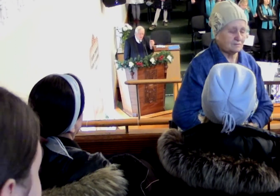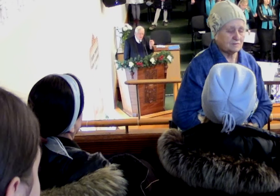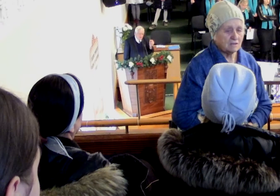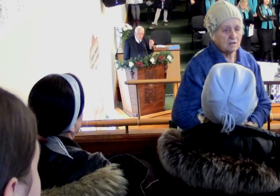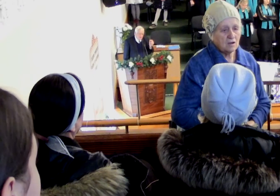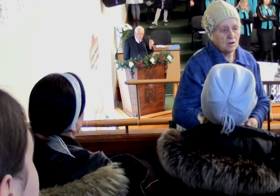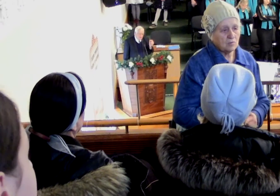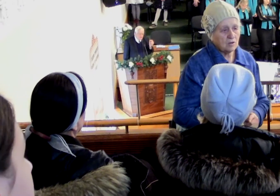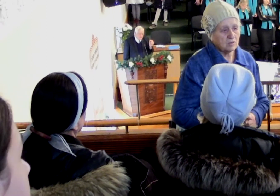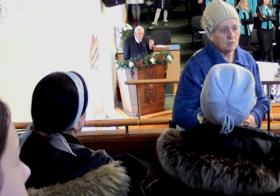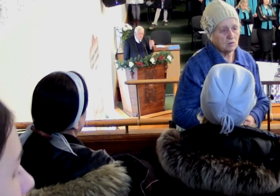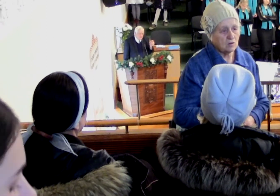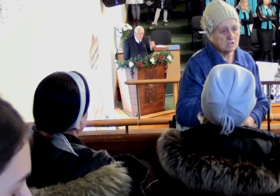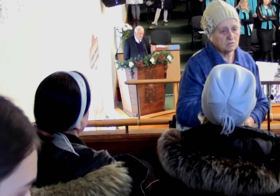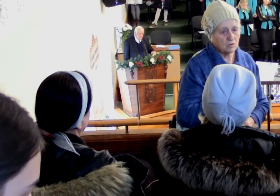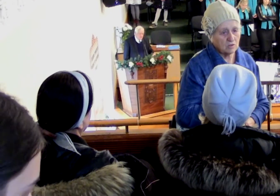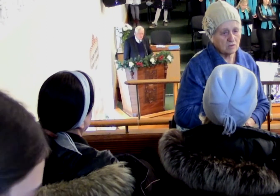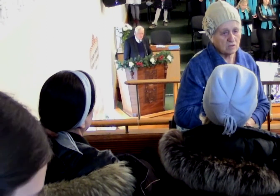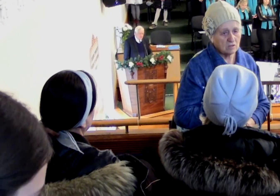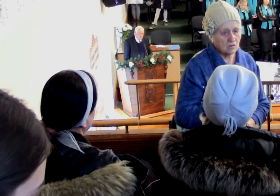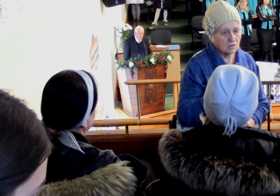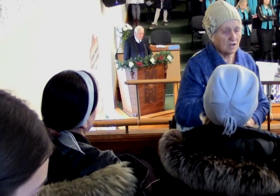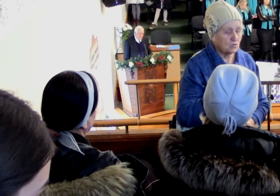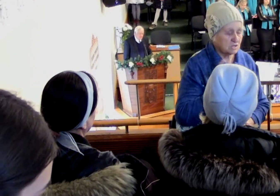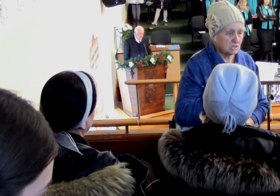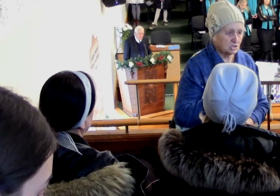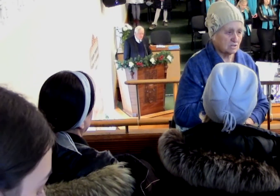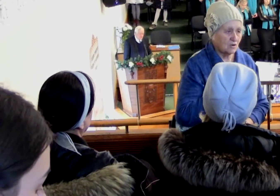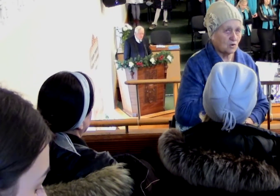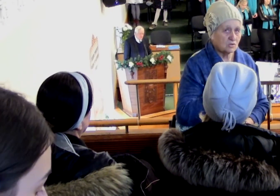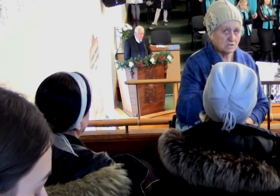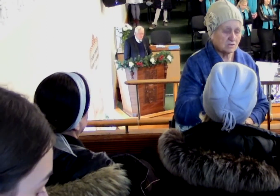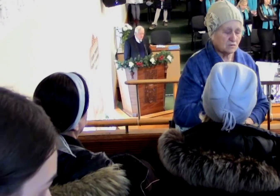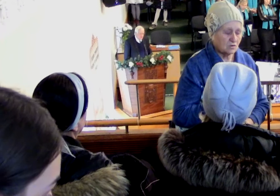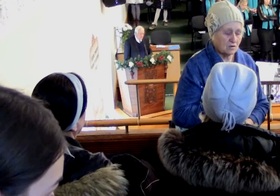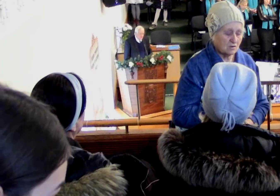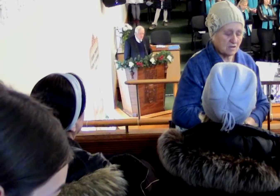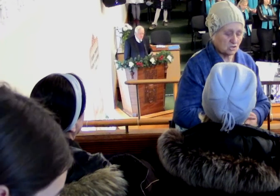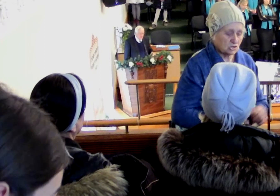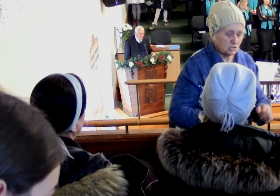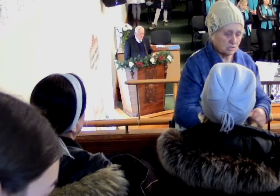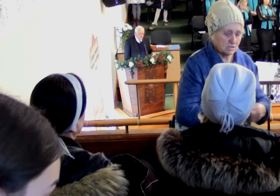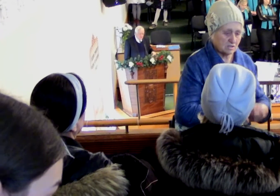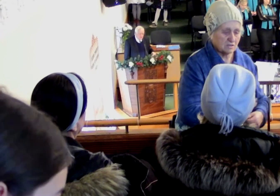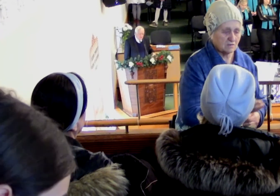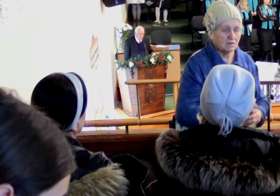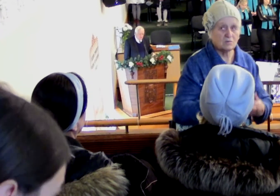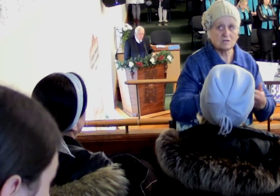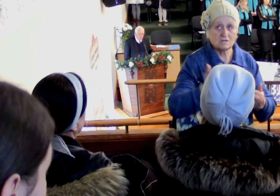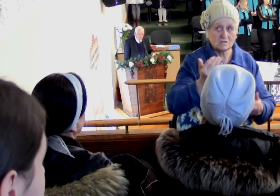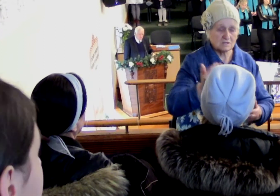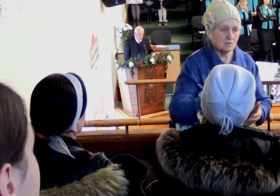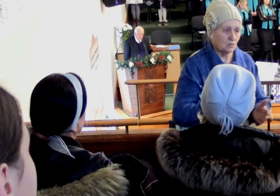Его, не жесточите сердец ваших, как от Него подарок. Кто желает сегодня